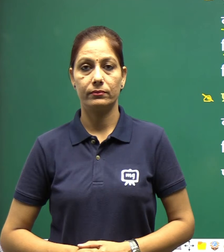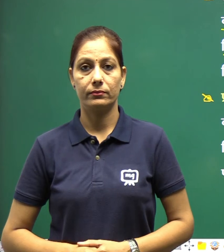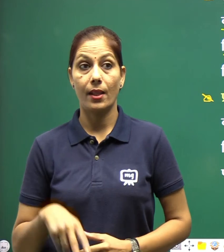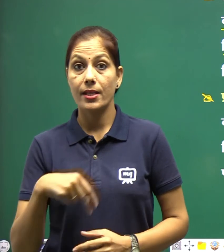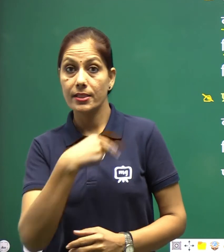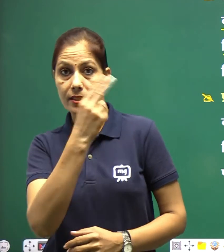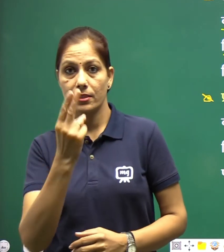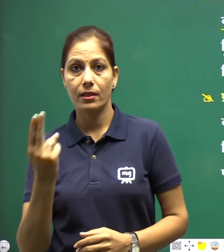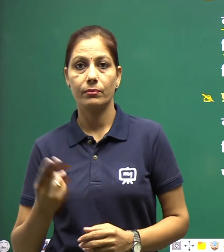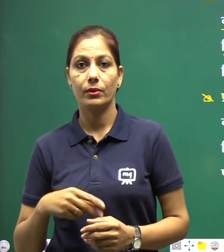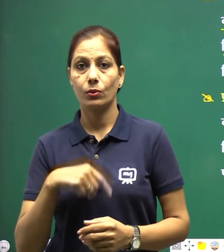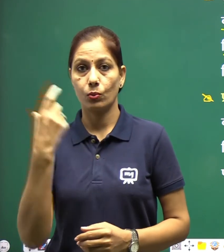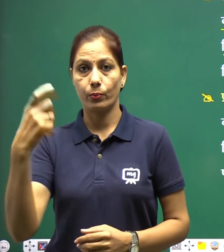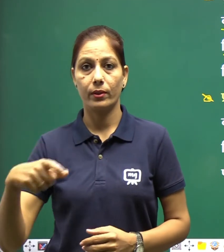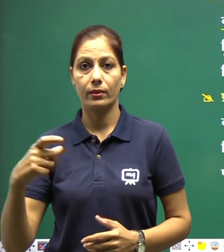चित्रात्मक रूप में